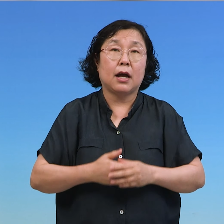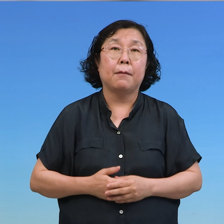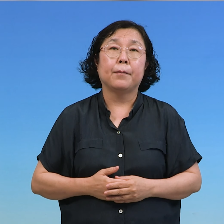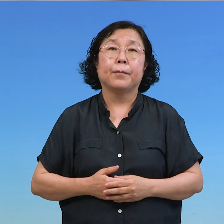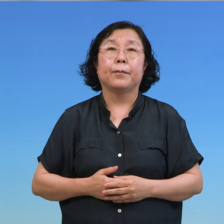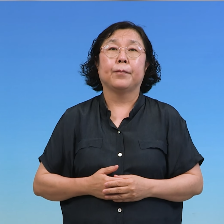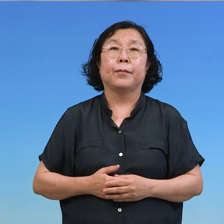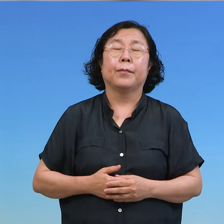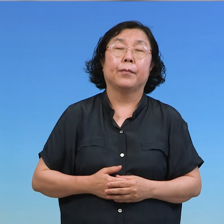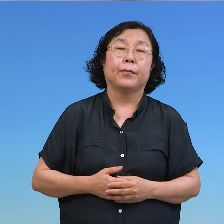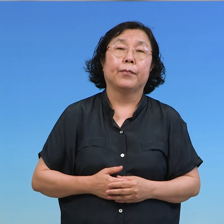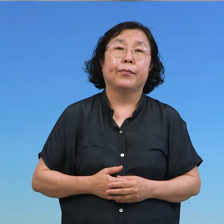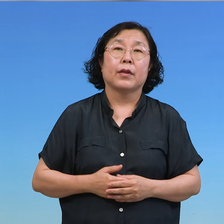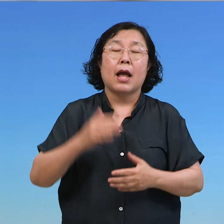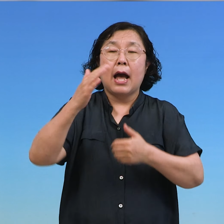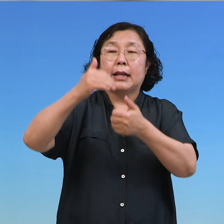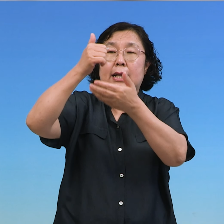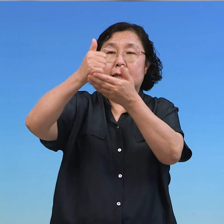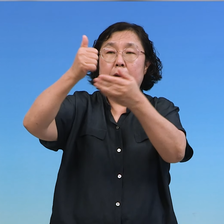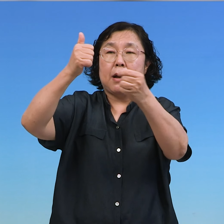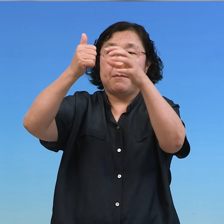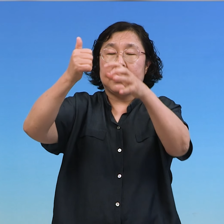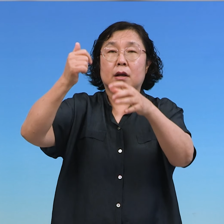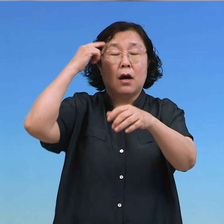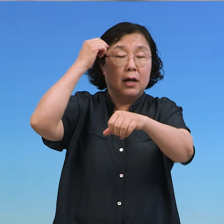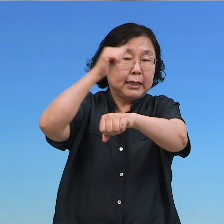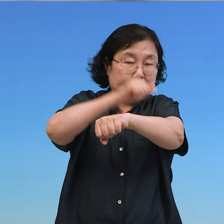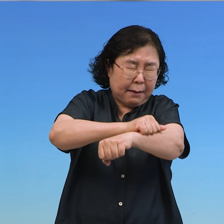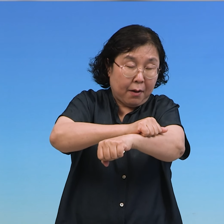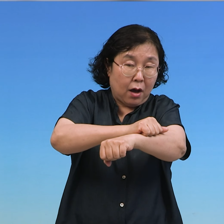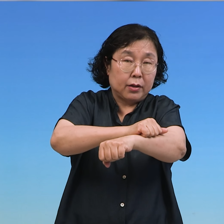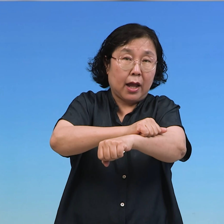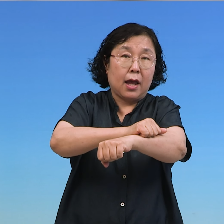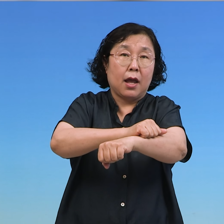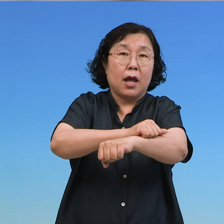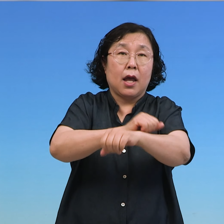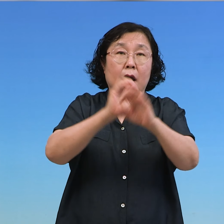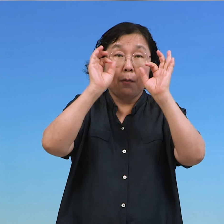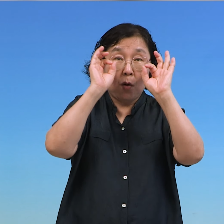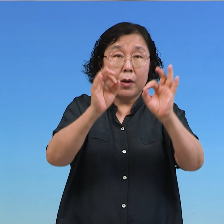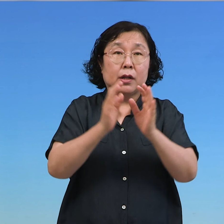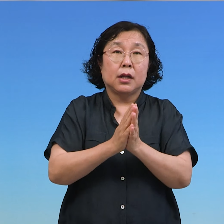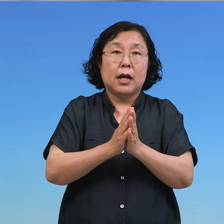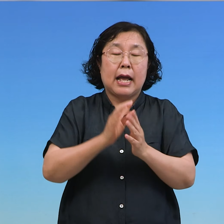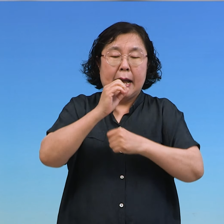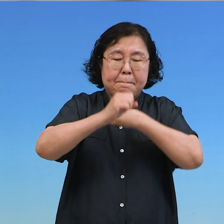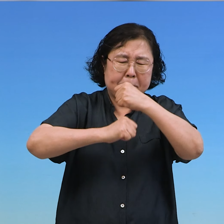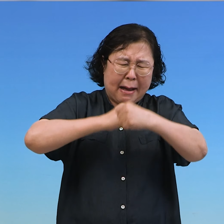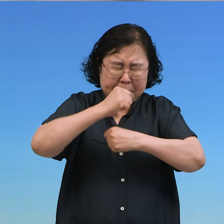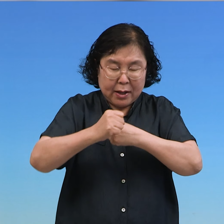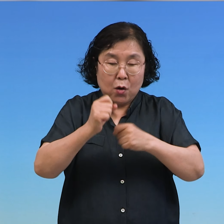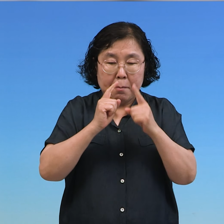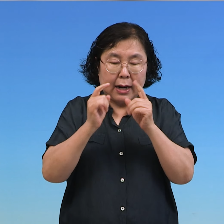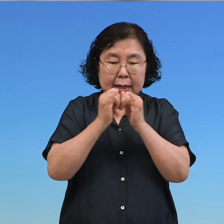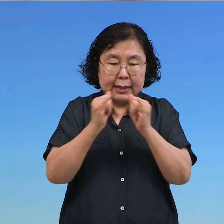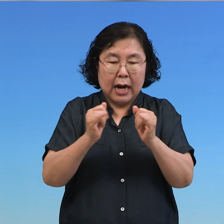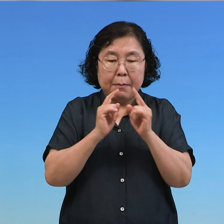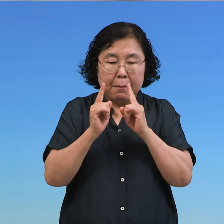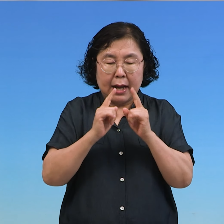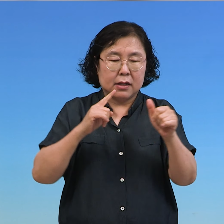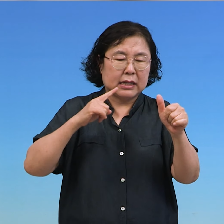찾았다고요? 하나님 앞에서 우리가요 자문 12장 18절 3번 얘기입니다 함부로 말하는 사람의 말은